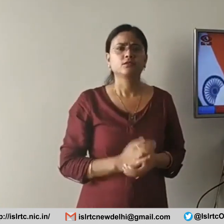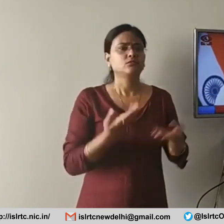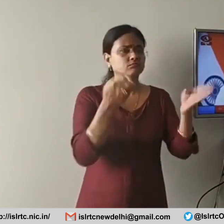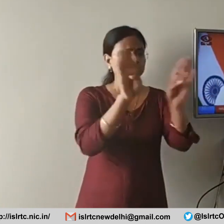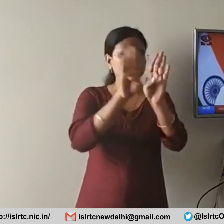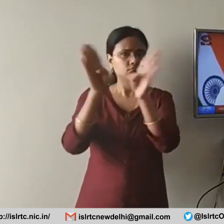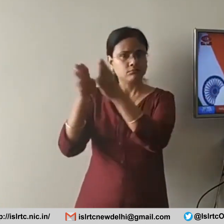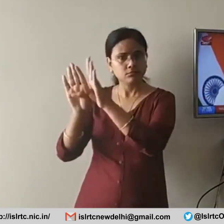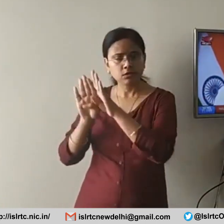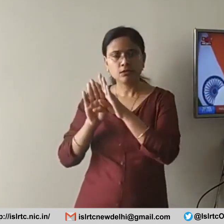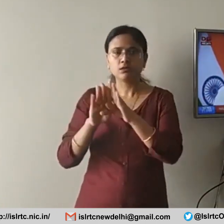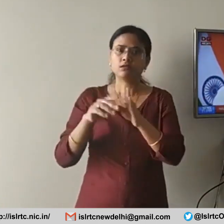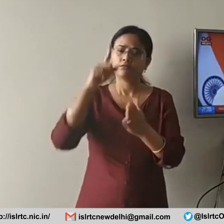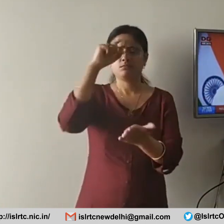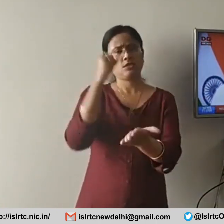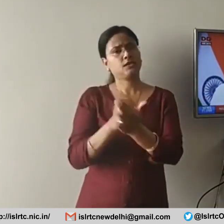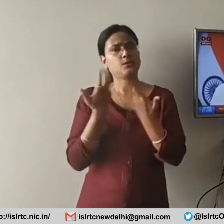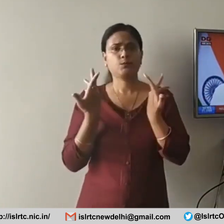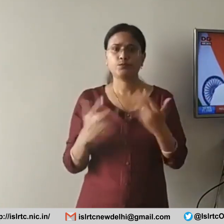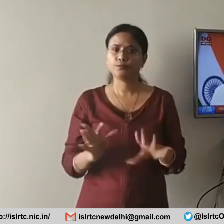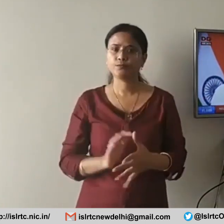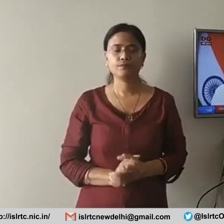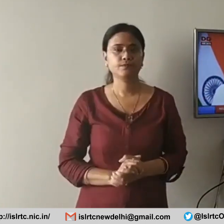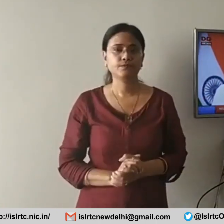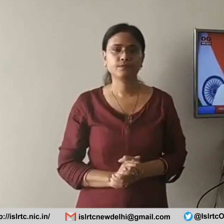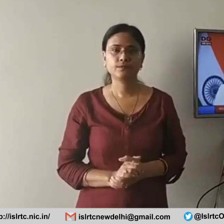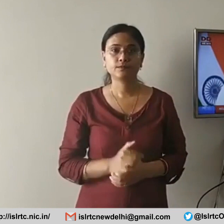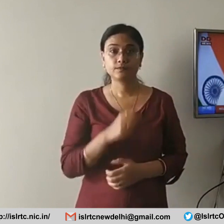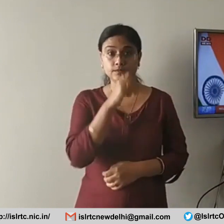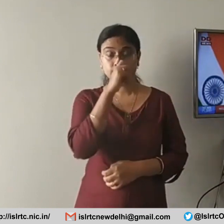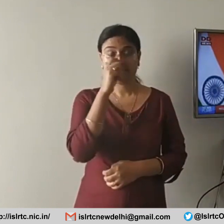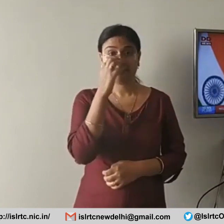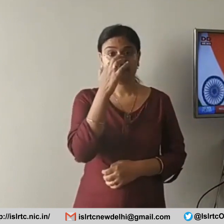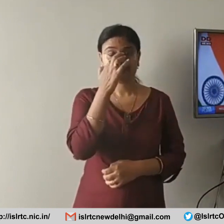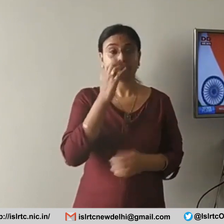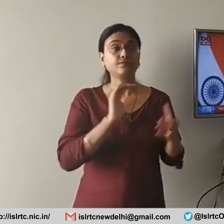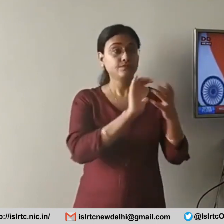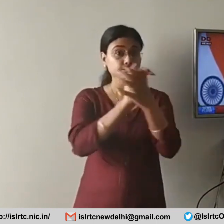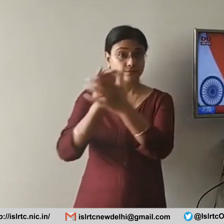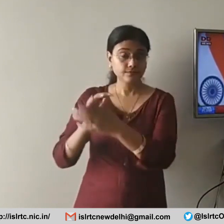लॉकडाउन को बढ़ाने का फैसला कर चुके हैं। साथियों,